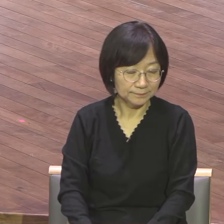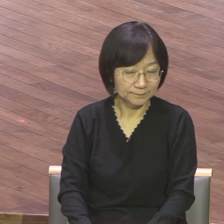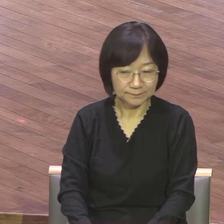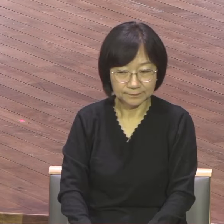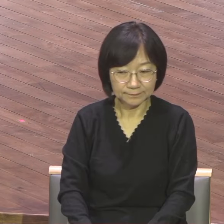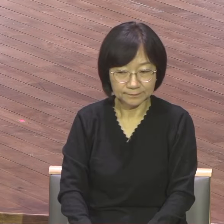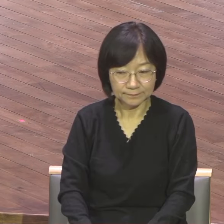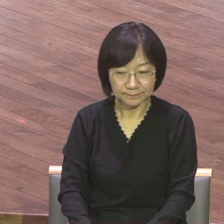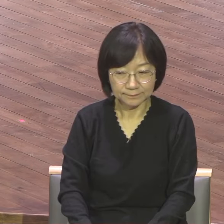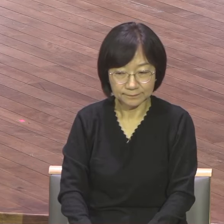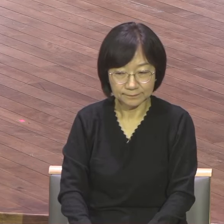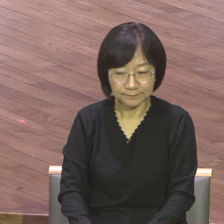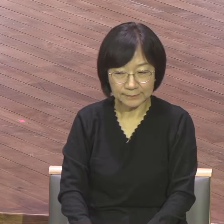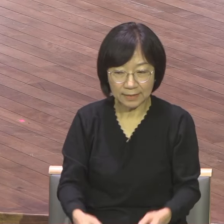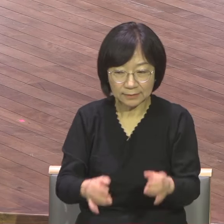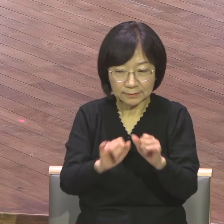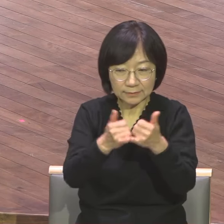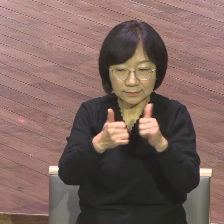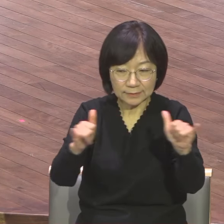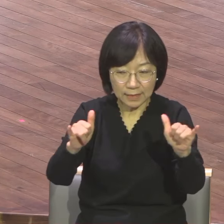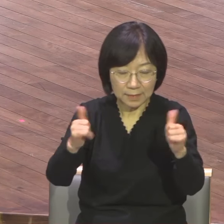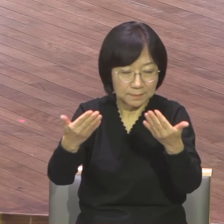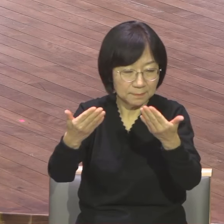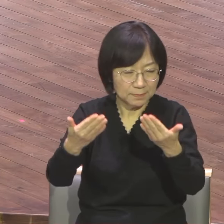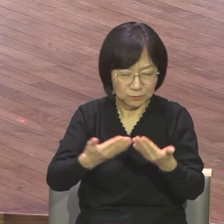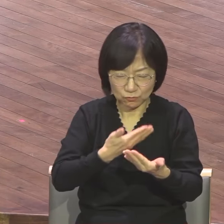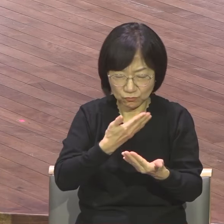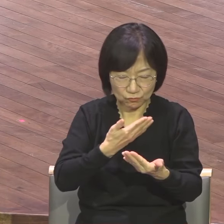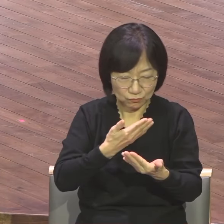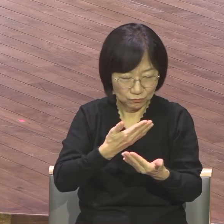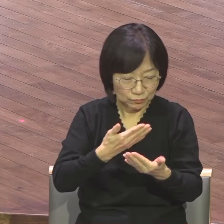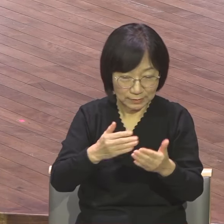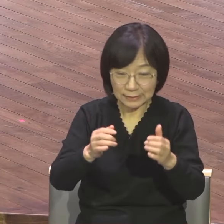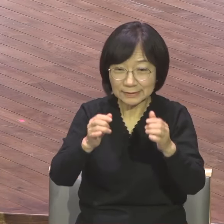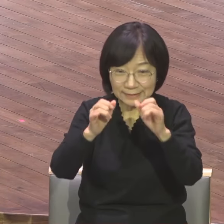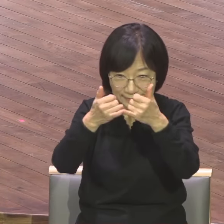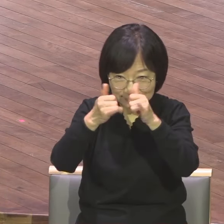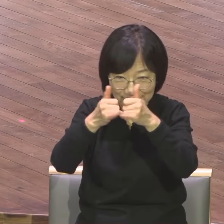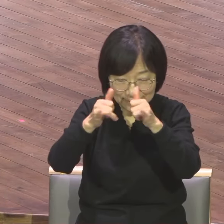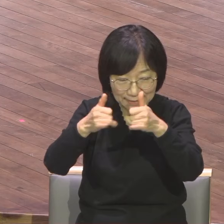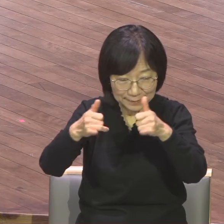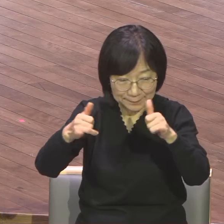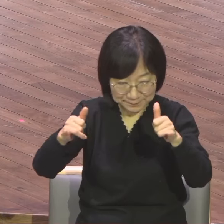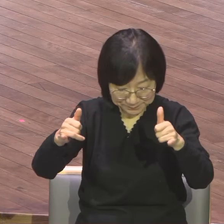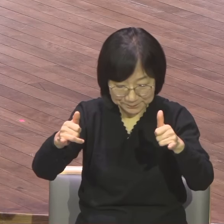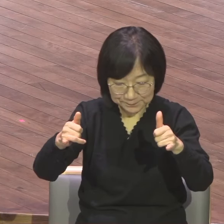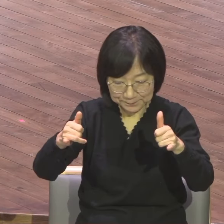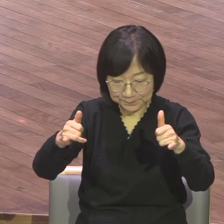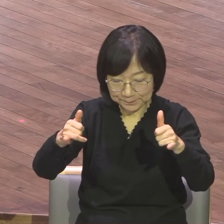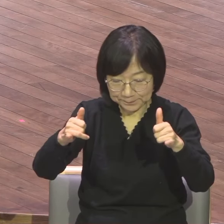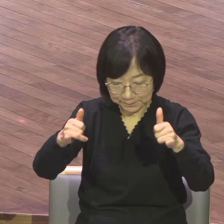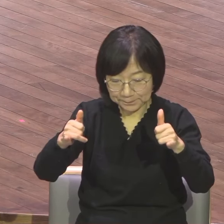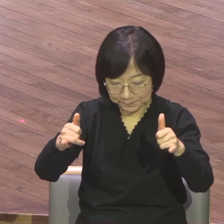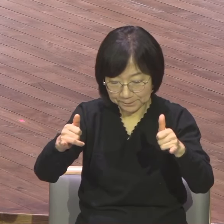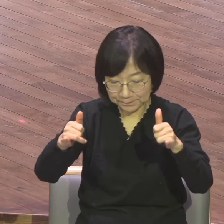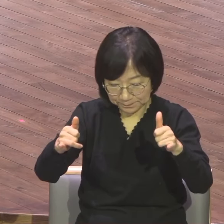아니라 반응에 있다. 그 말 쉽게 말하면 모든 주도권은 하나님께